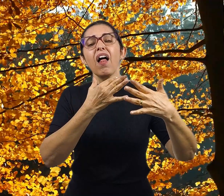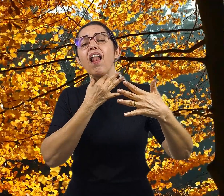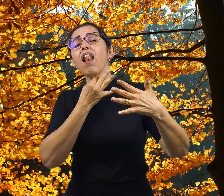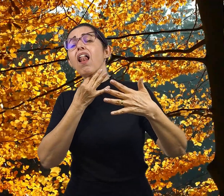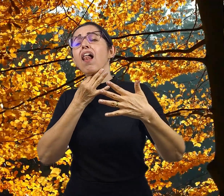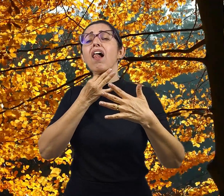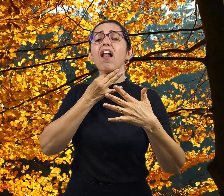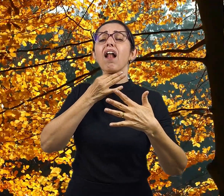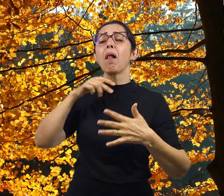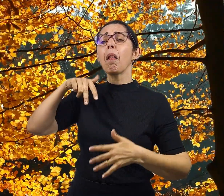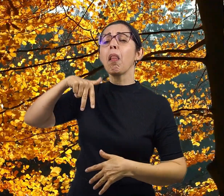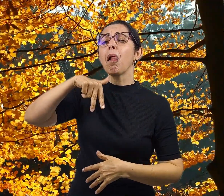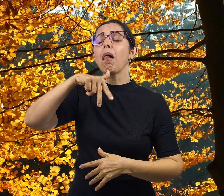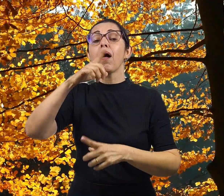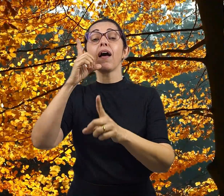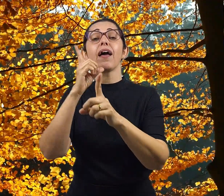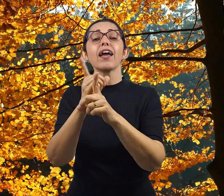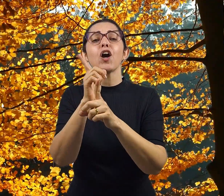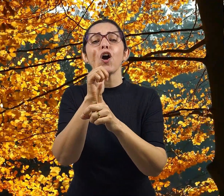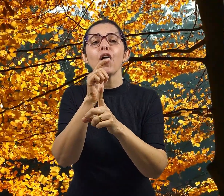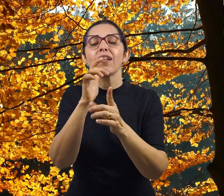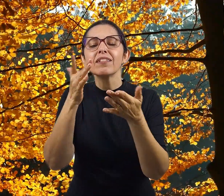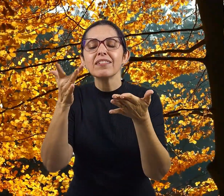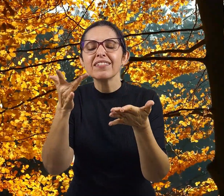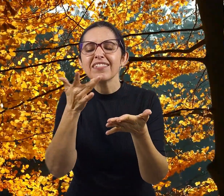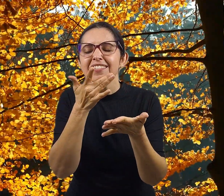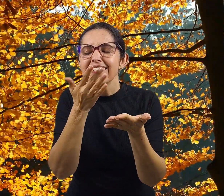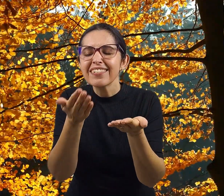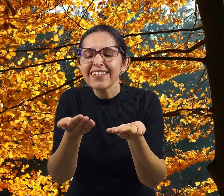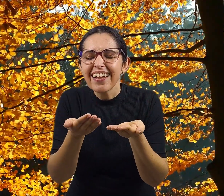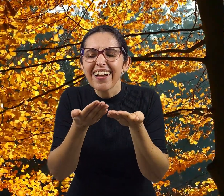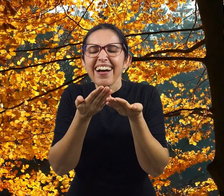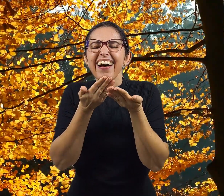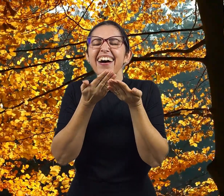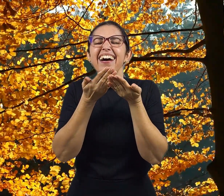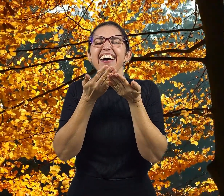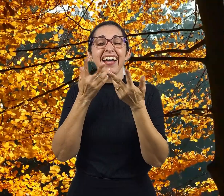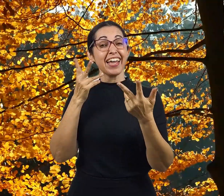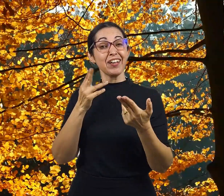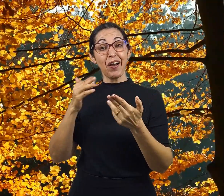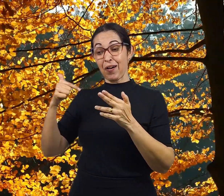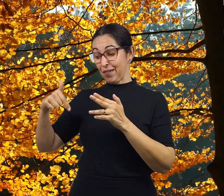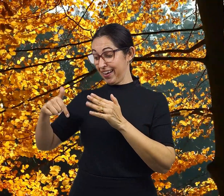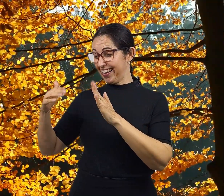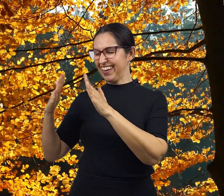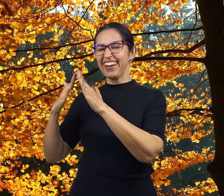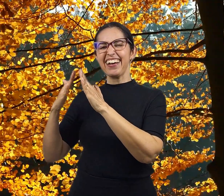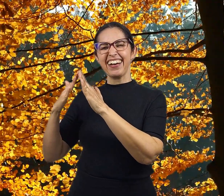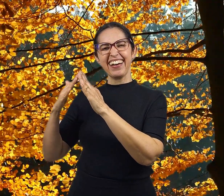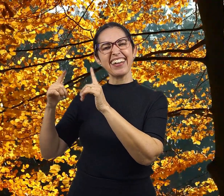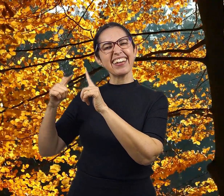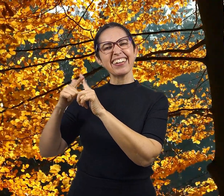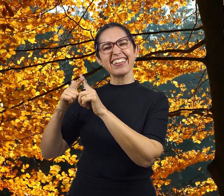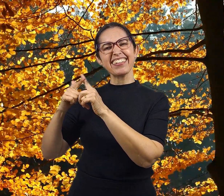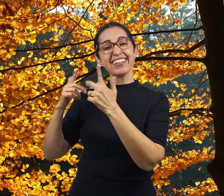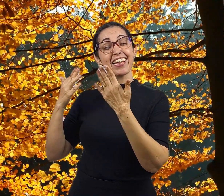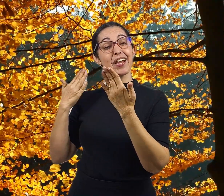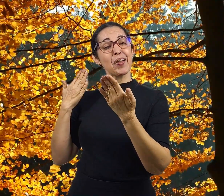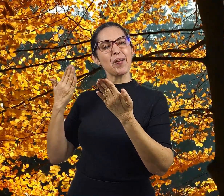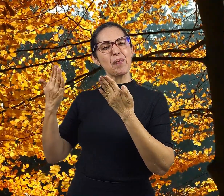deserto. Você já viveu essa experiência? Você já viveu isso? Você passar um dia tão atribulado que o dia se compara a um deserto.